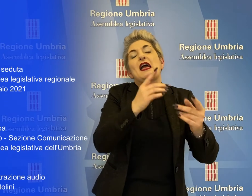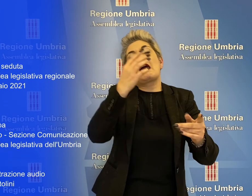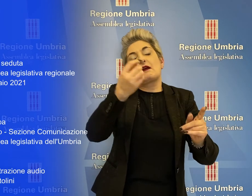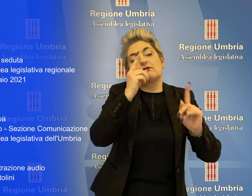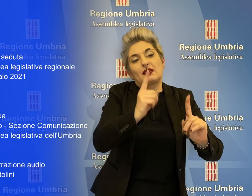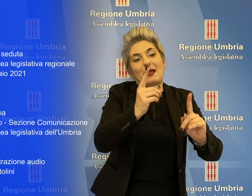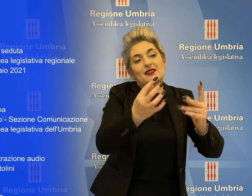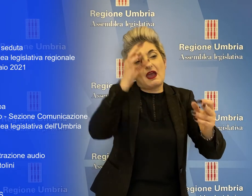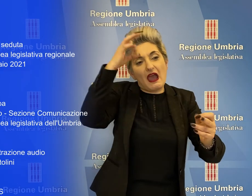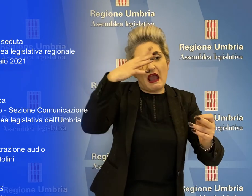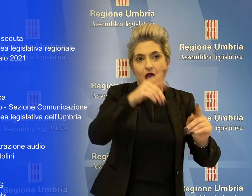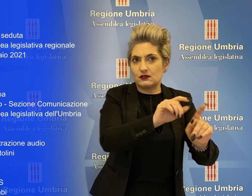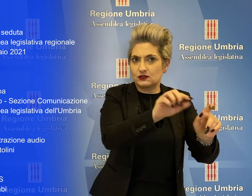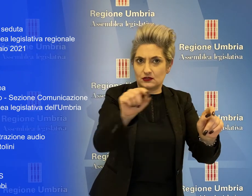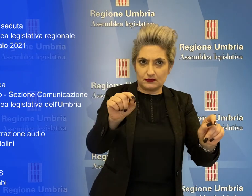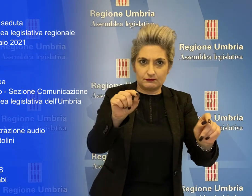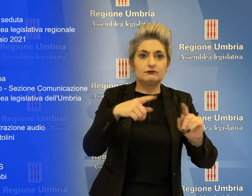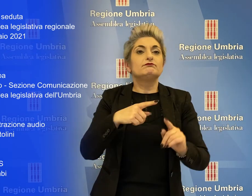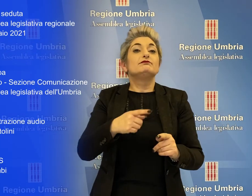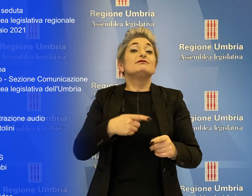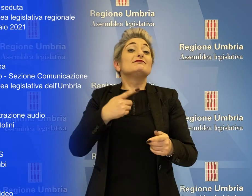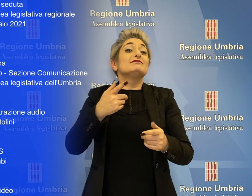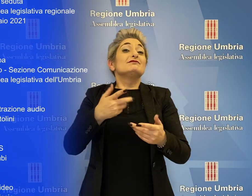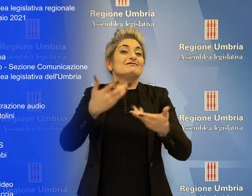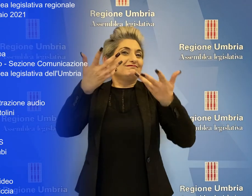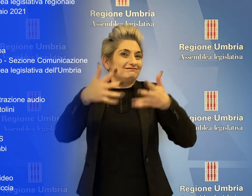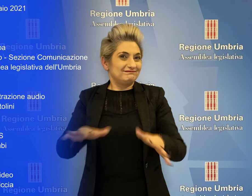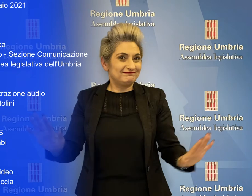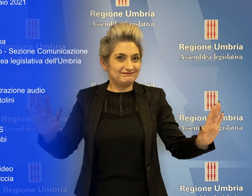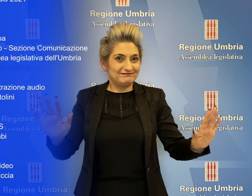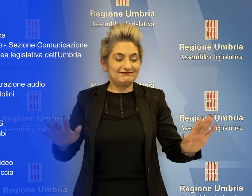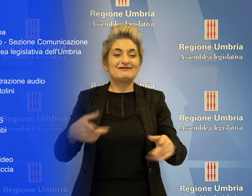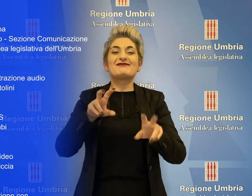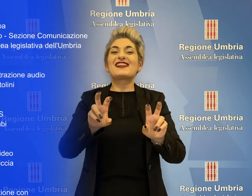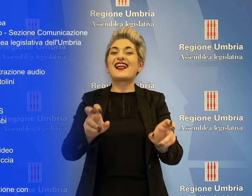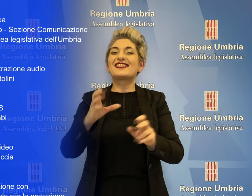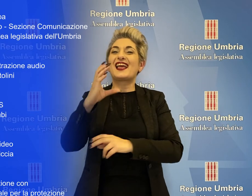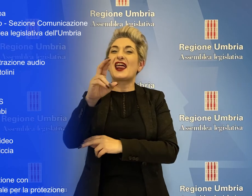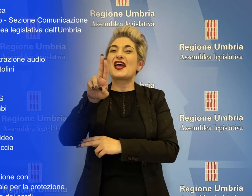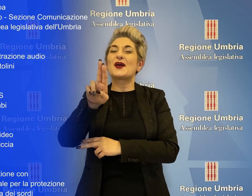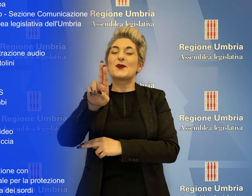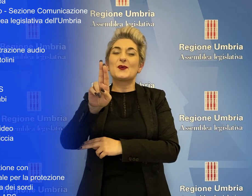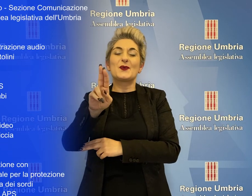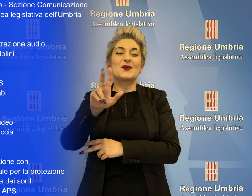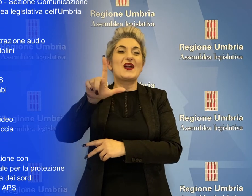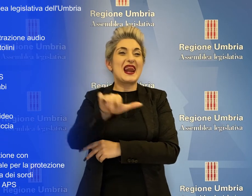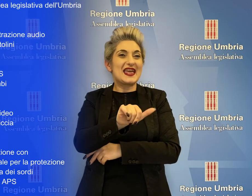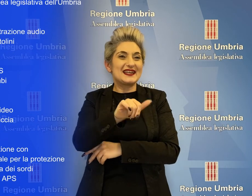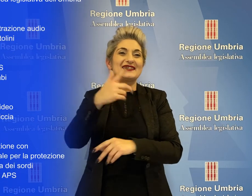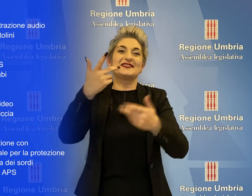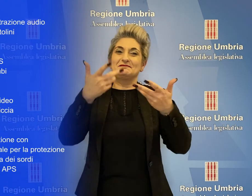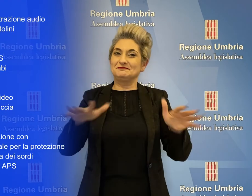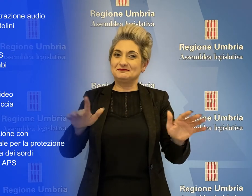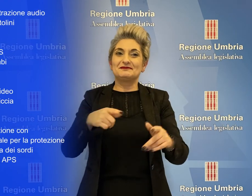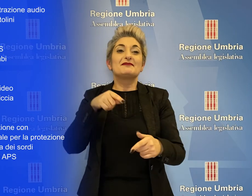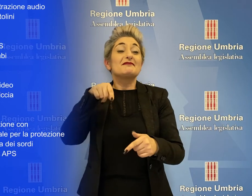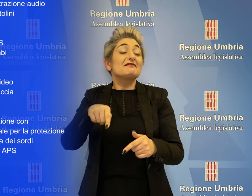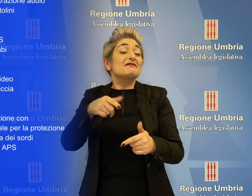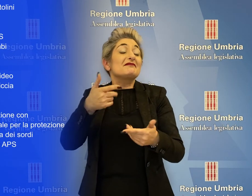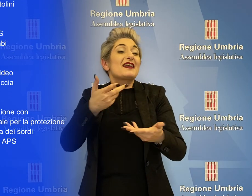Ed è tutto per questa edizione di Telecrullis, il notiziario nella lingua dei segni, frutto della collaborazione tra l